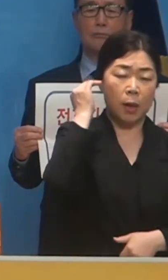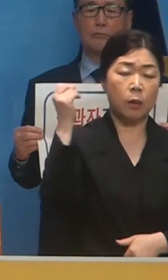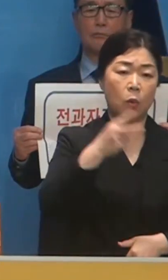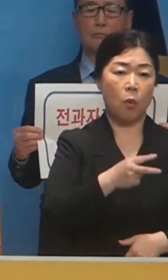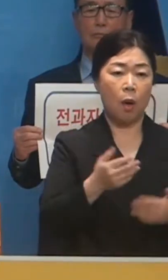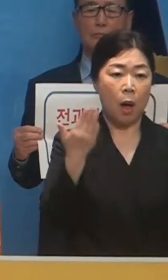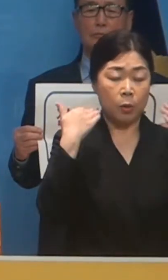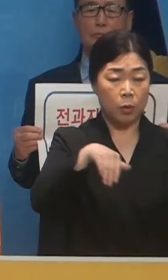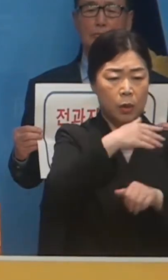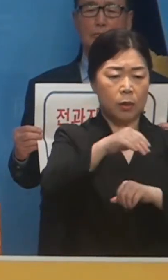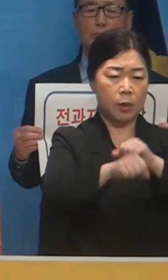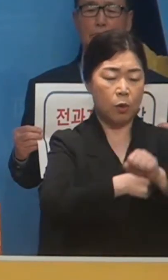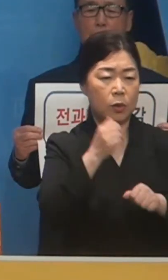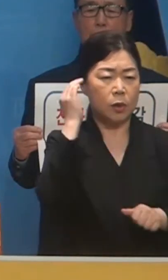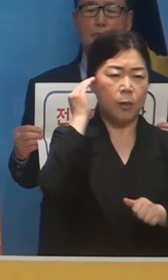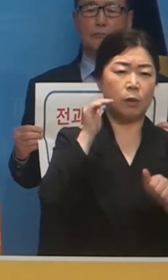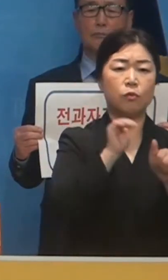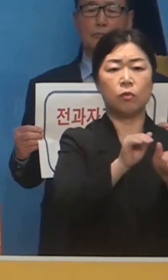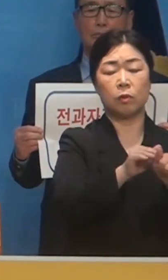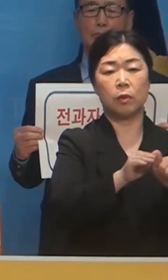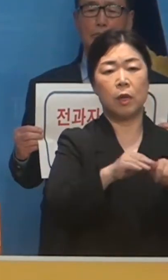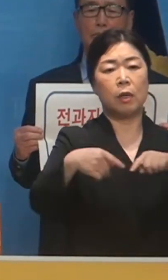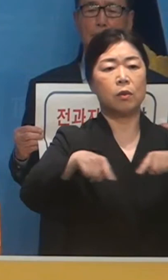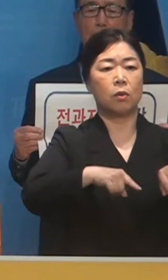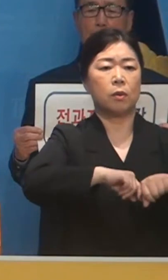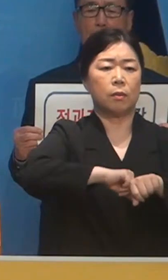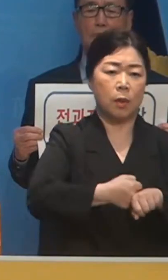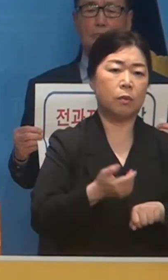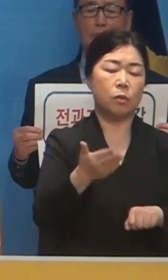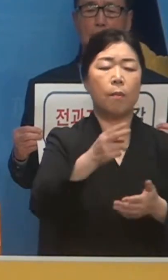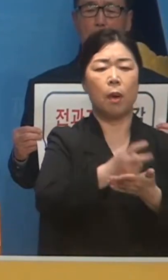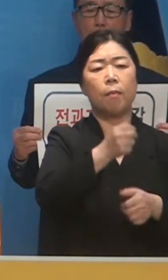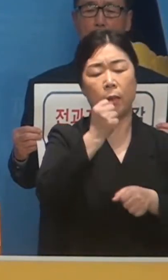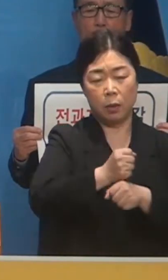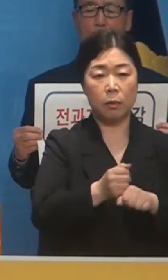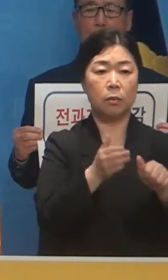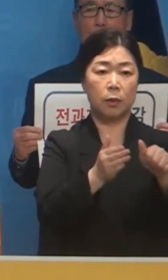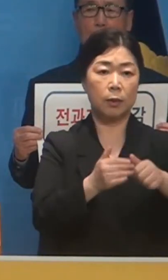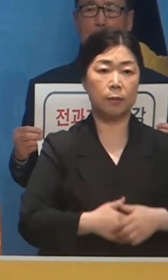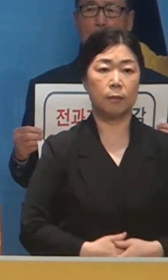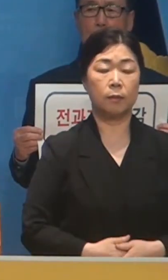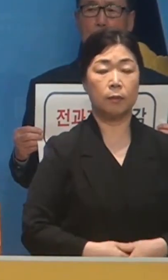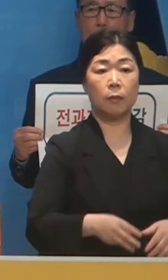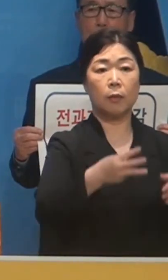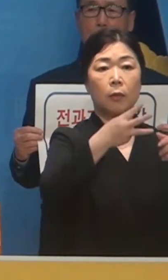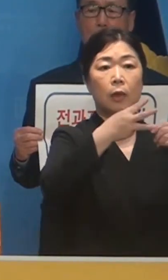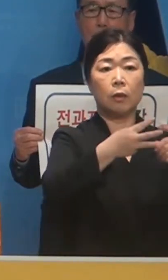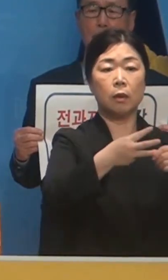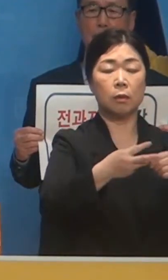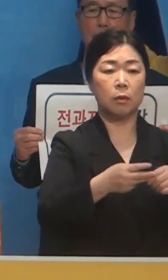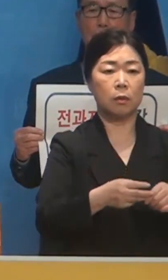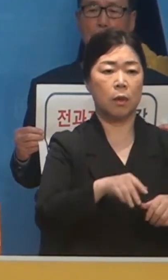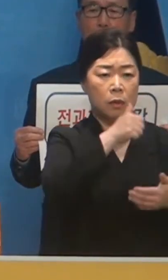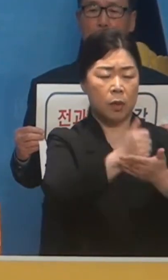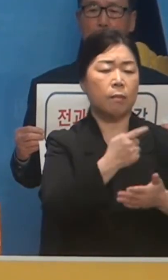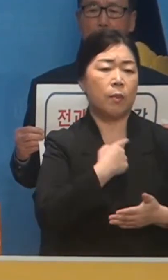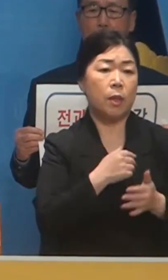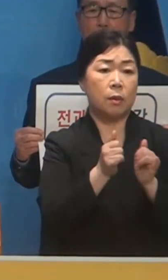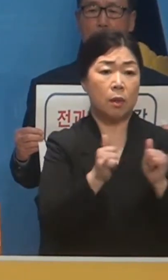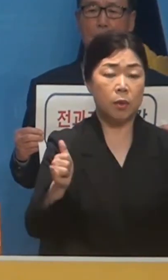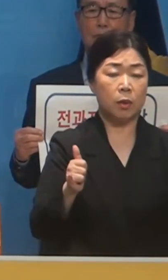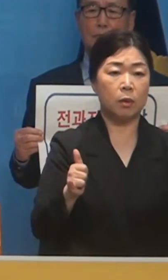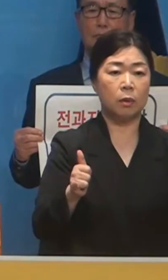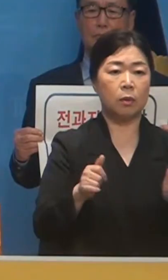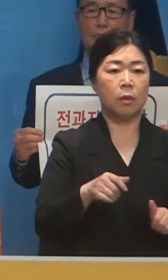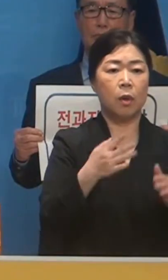현장의 자율성을 침해하는 정치 세력을 처벌하는 법안을 제정하여 주십시오. 셋째, 전과 이력이 있는